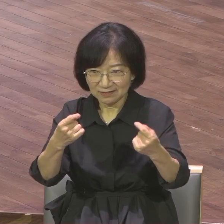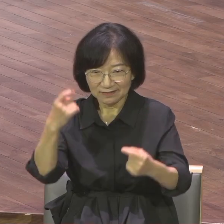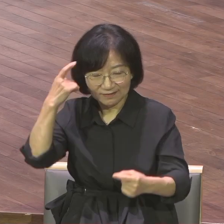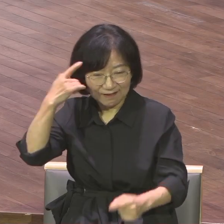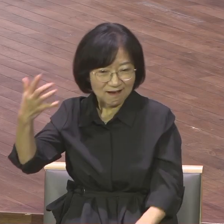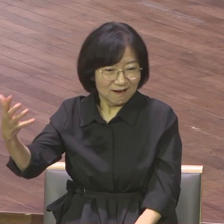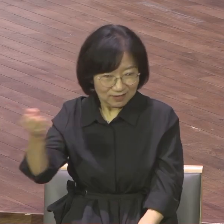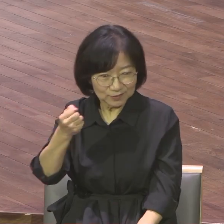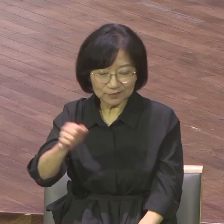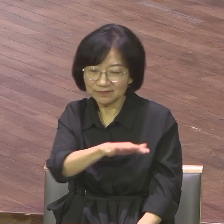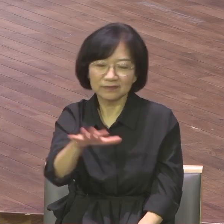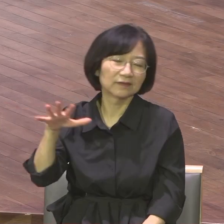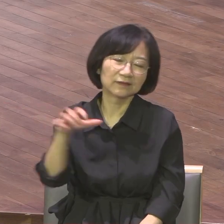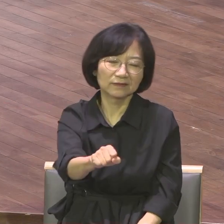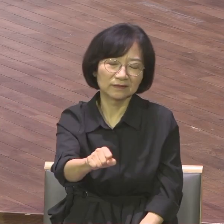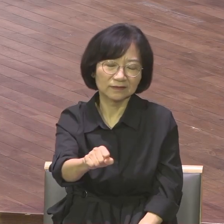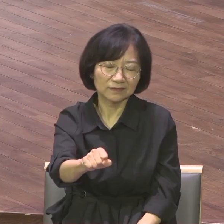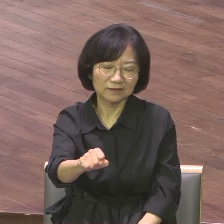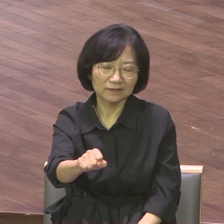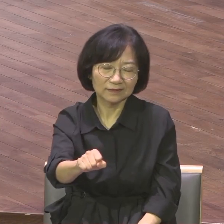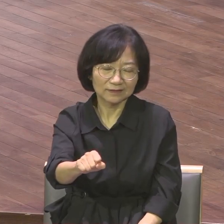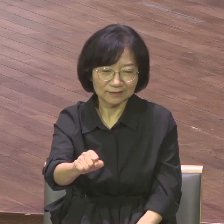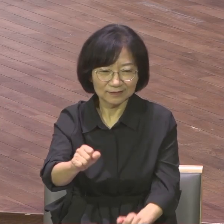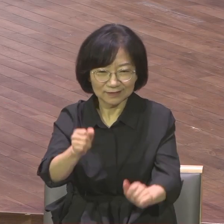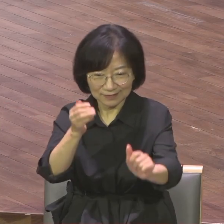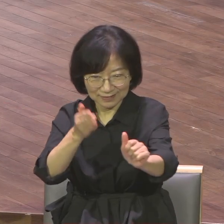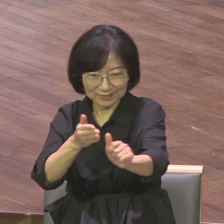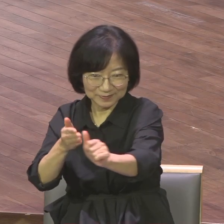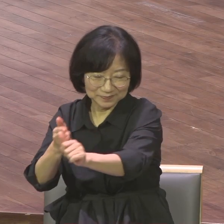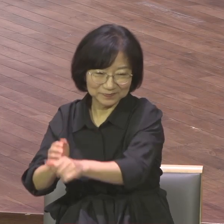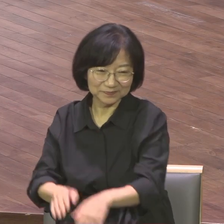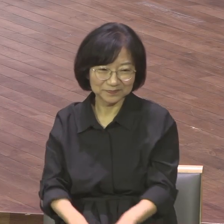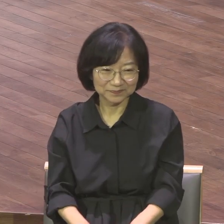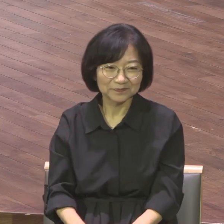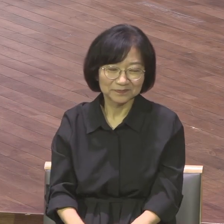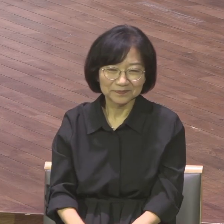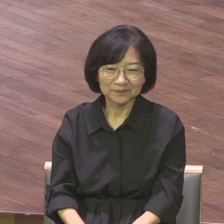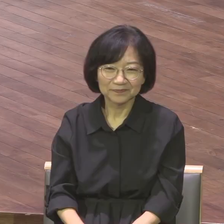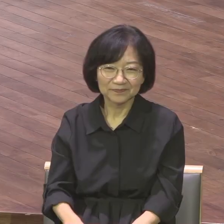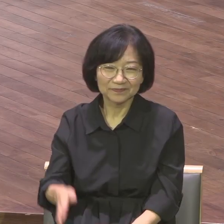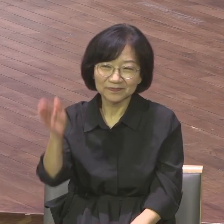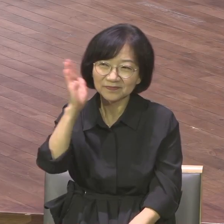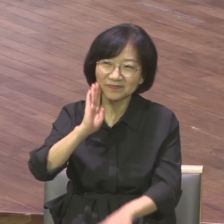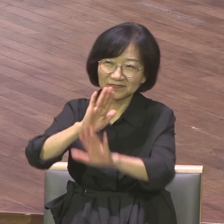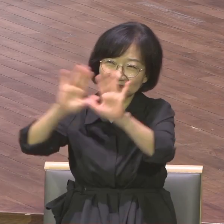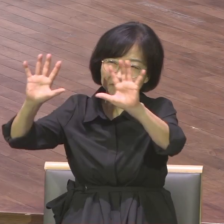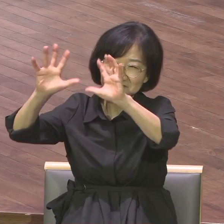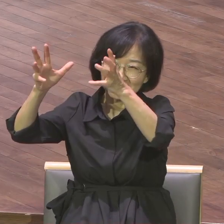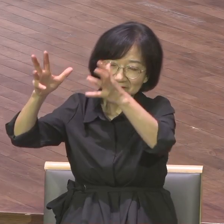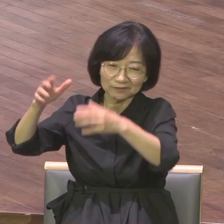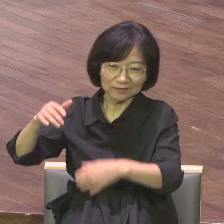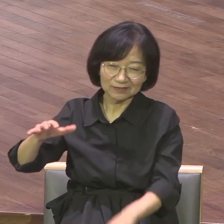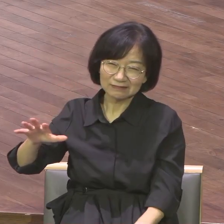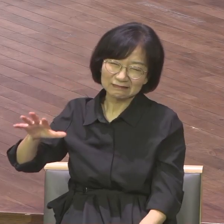도전하라. 차지해라. 천국은 침노하는 자가 차지한다.